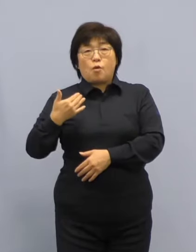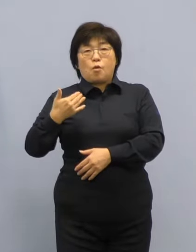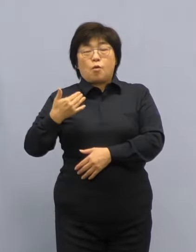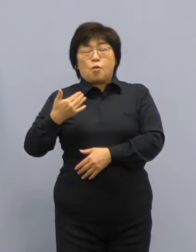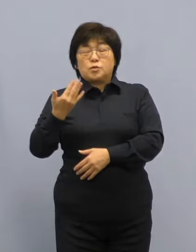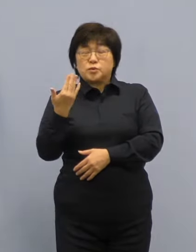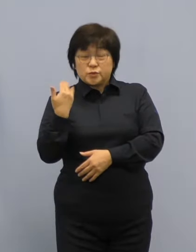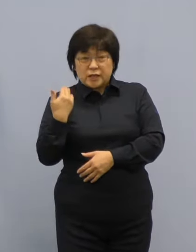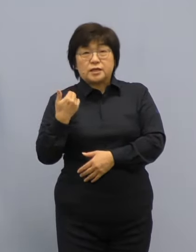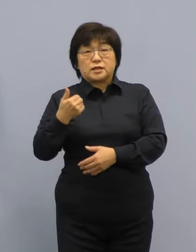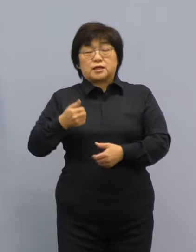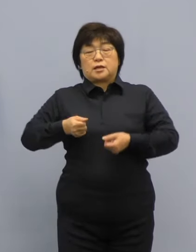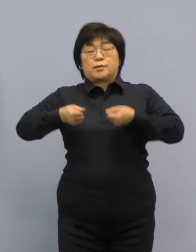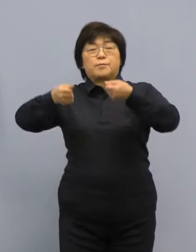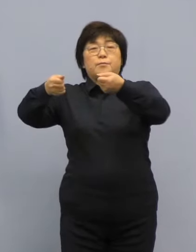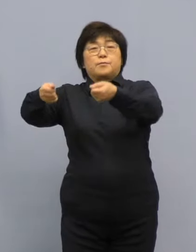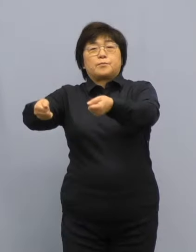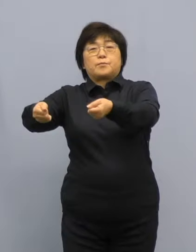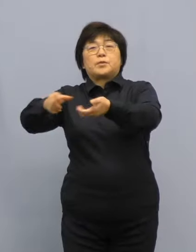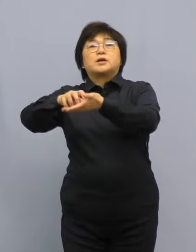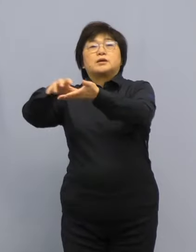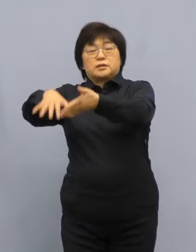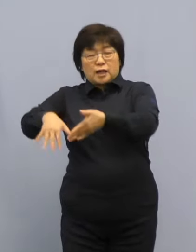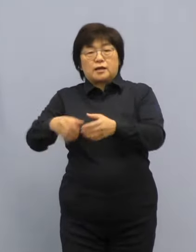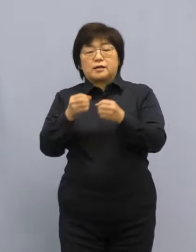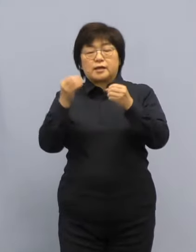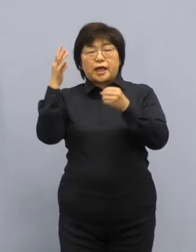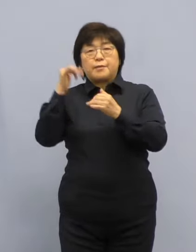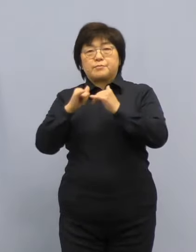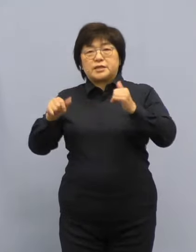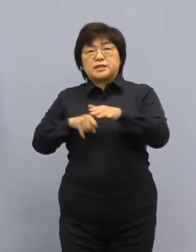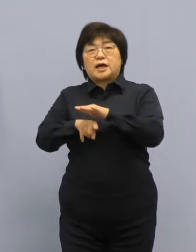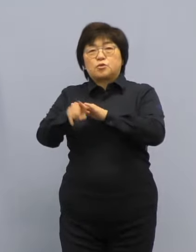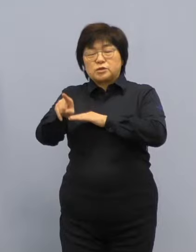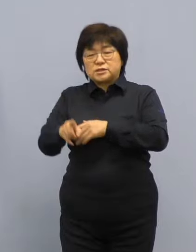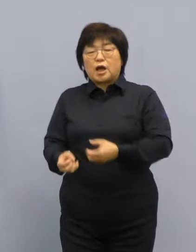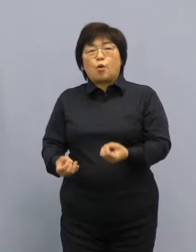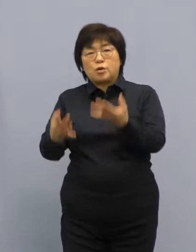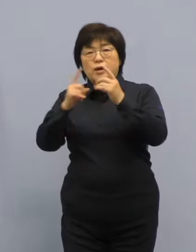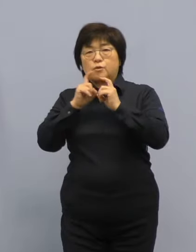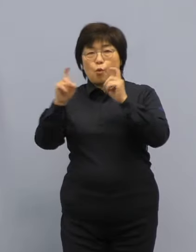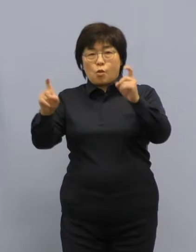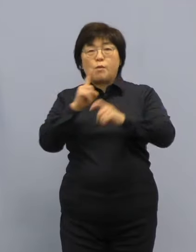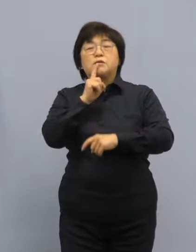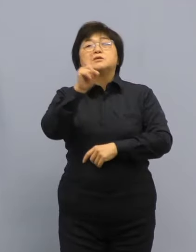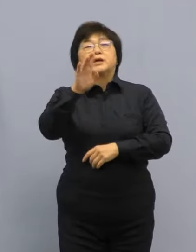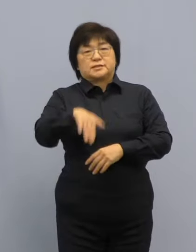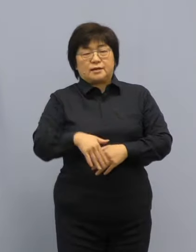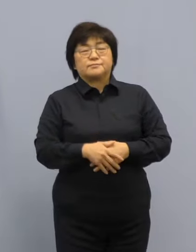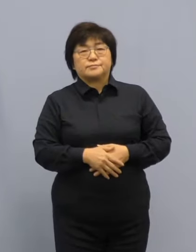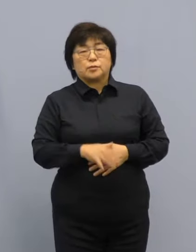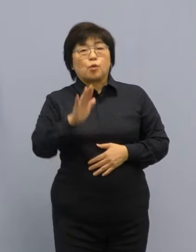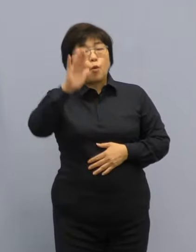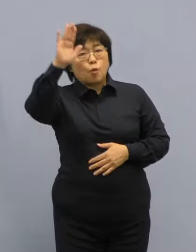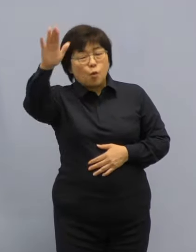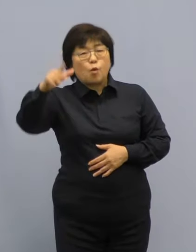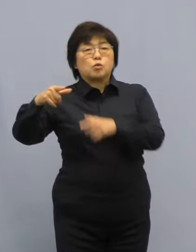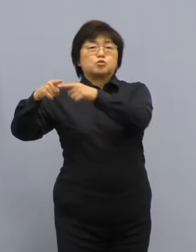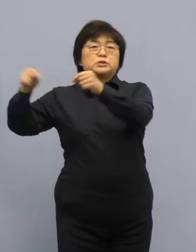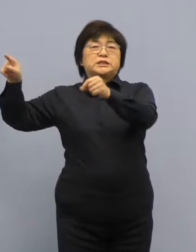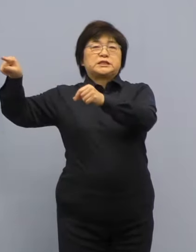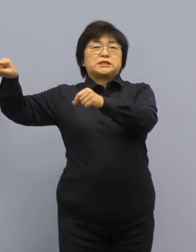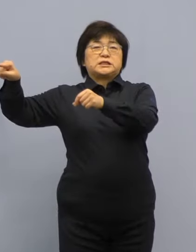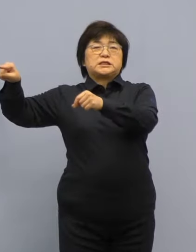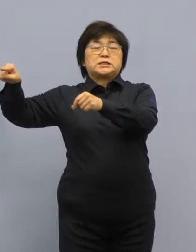執り行いまして、県民の皆様を代表してお祝いを申し上げました。今後ですね、国政の場でご活躍を期